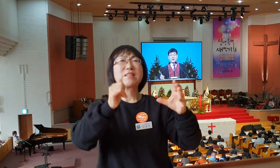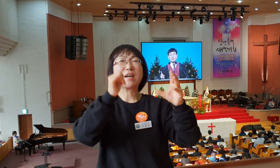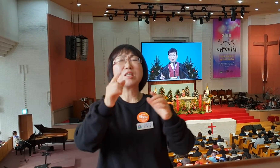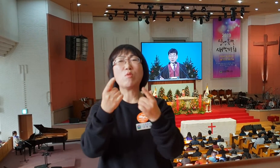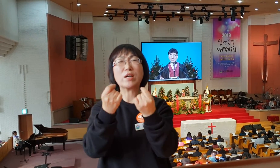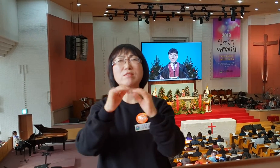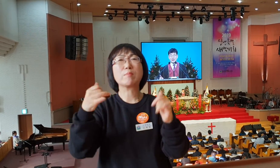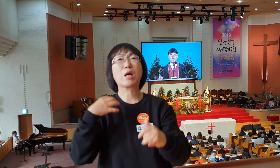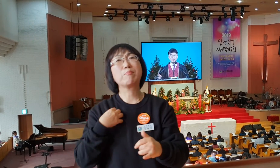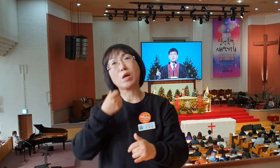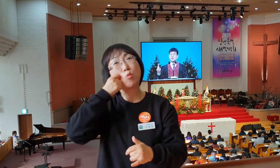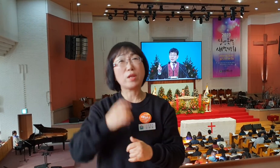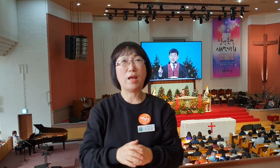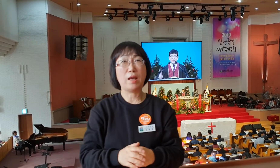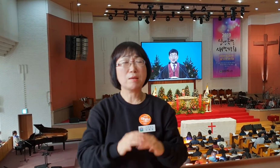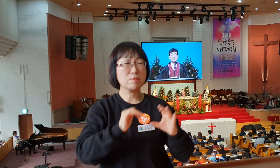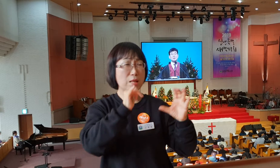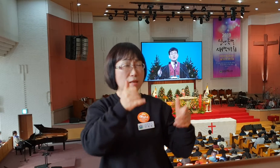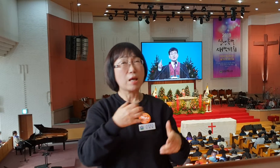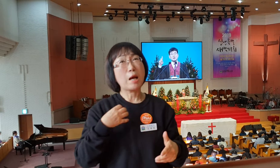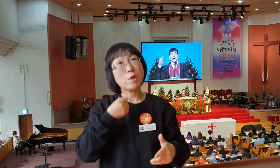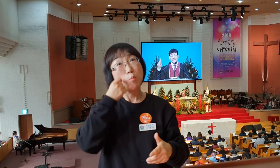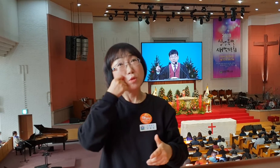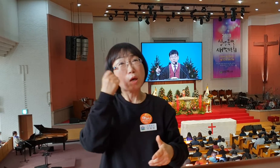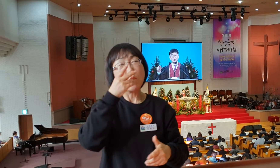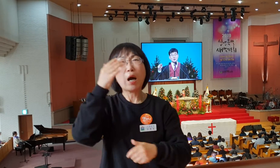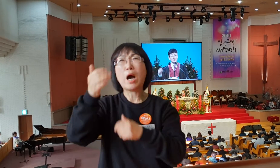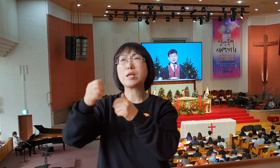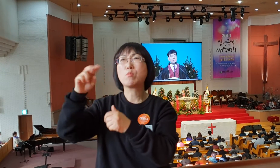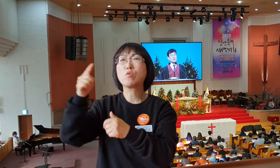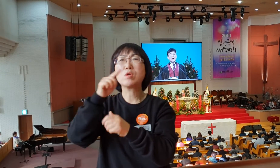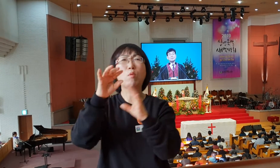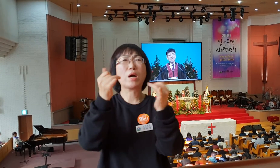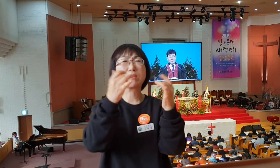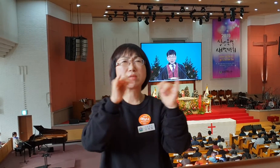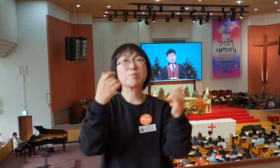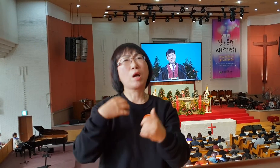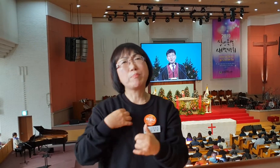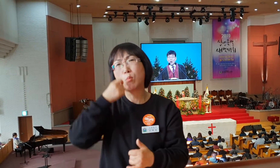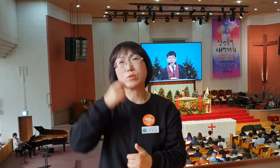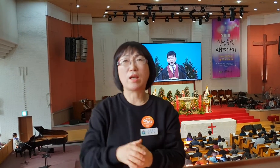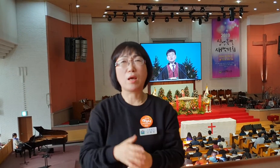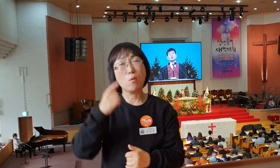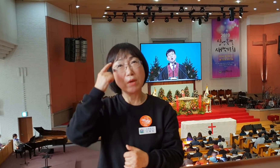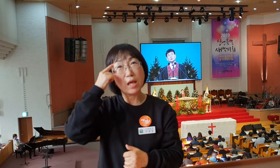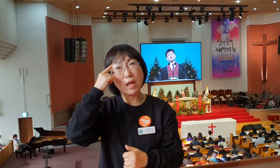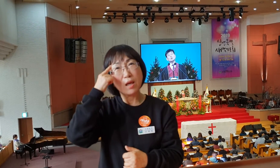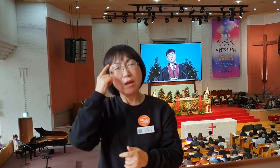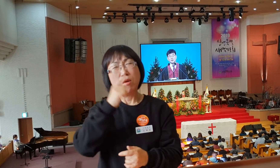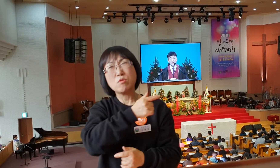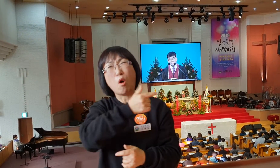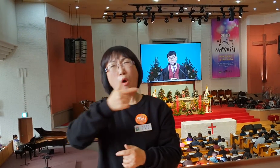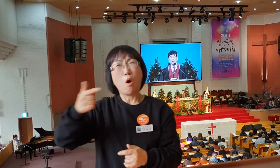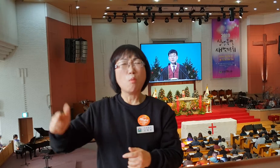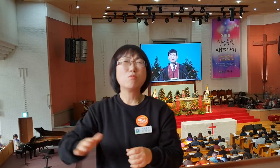이런 사람들을 감당 못합니다 세상만 감당 못해요 하나님도 이 사람들을 감당 못합니다 왜? 너무